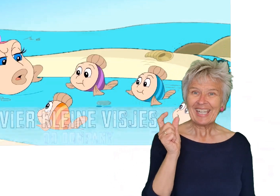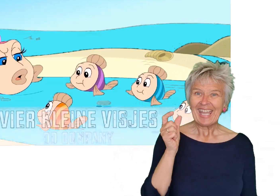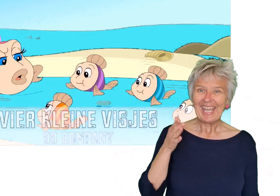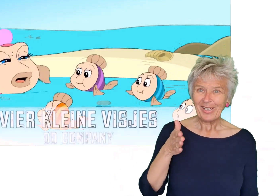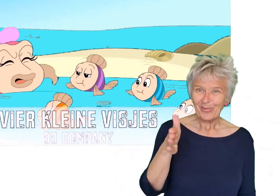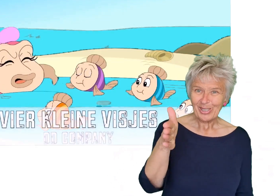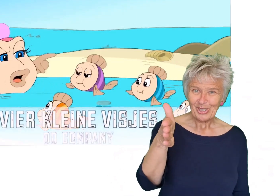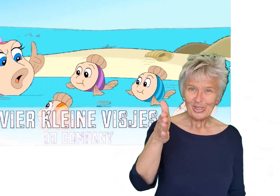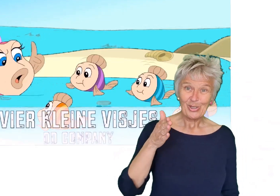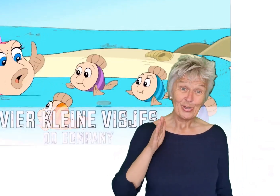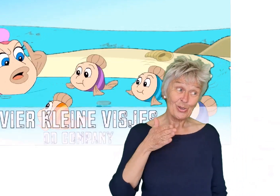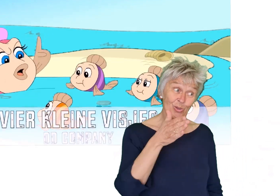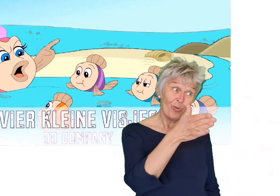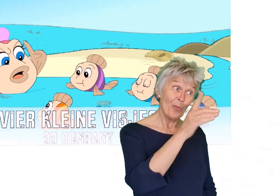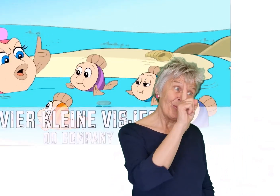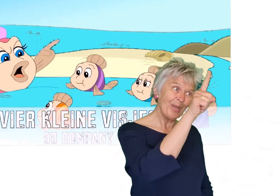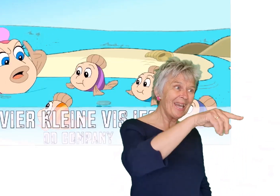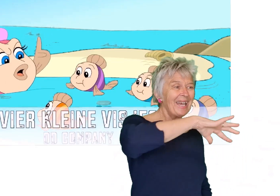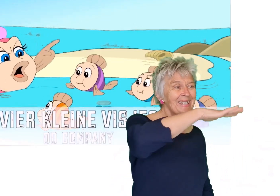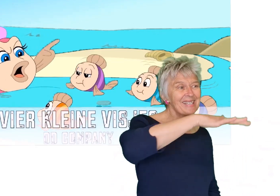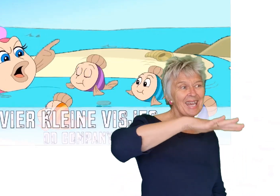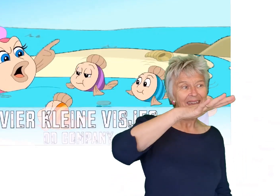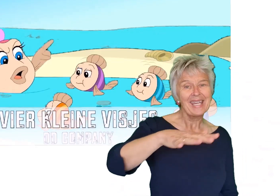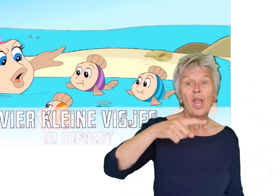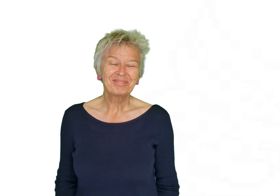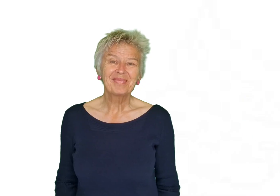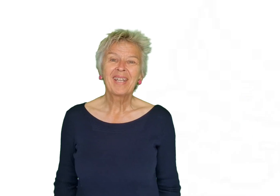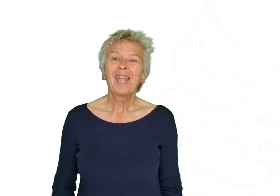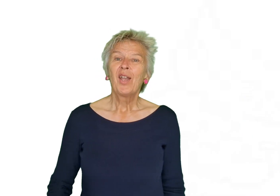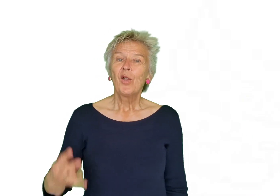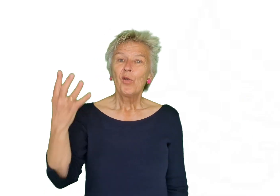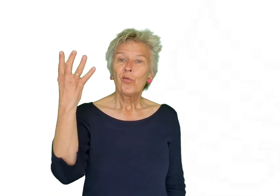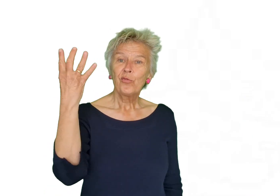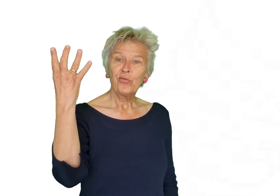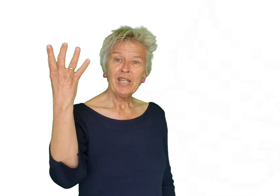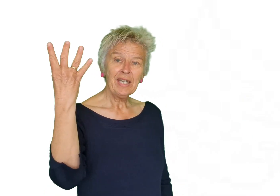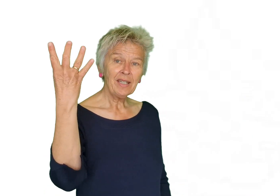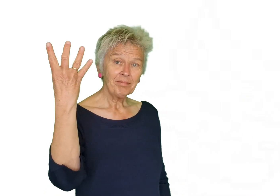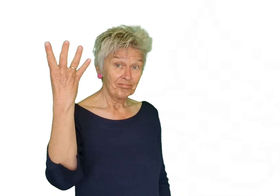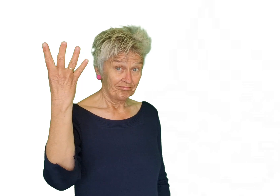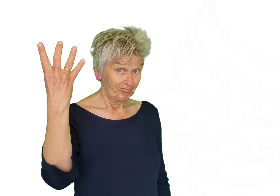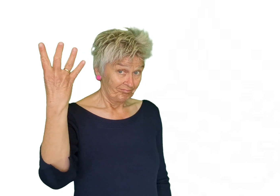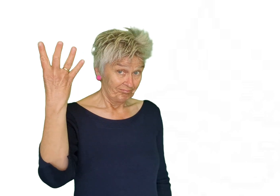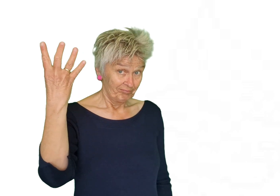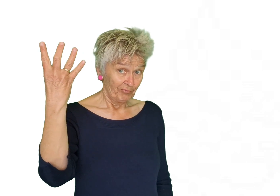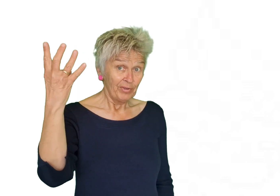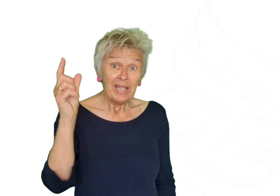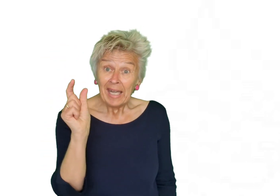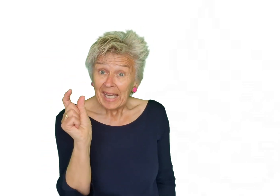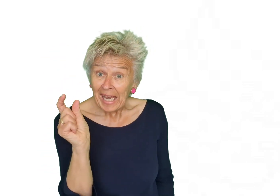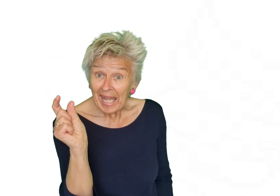kleine